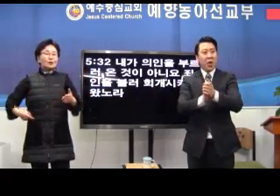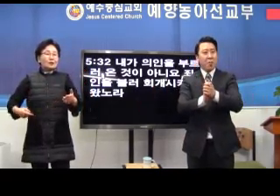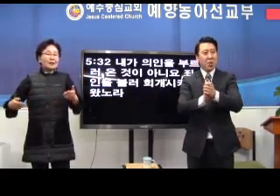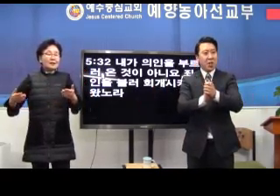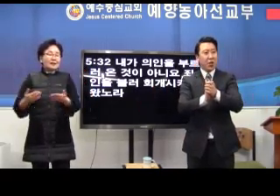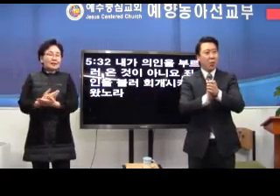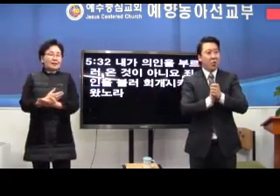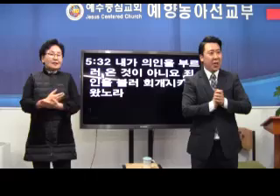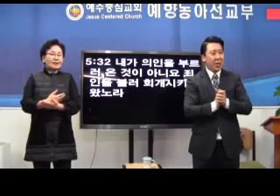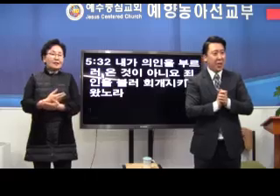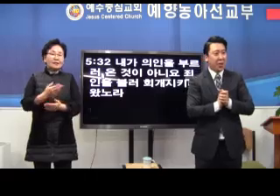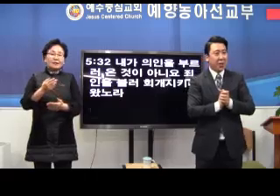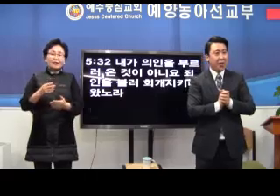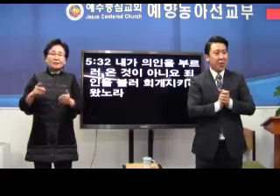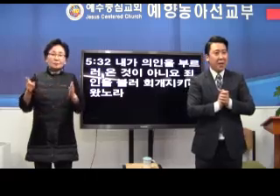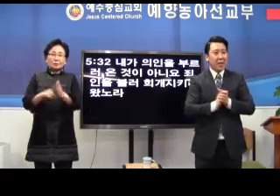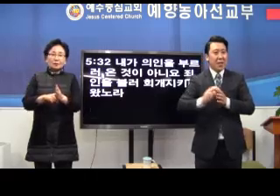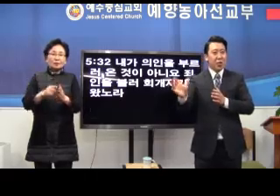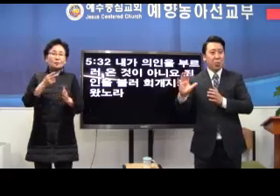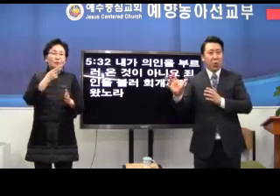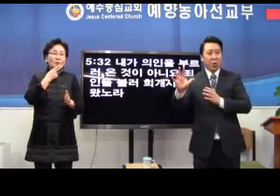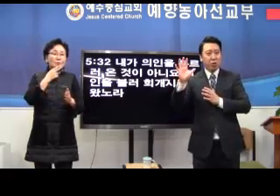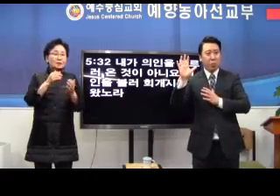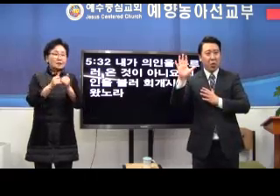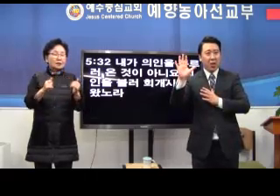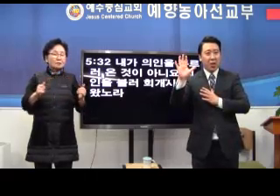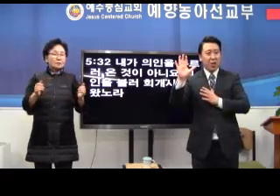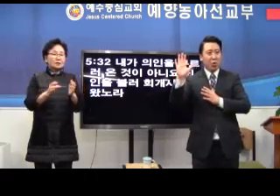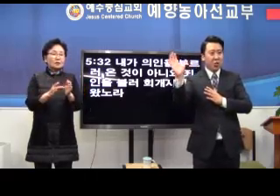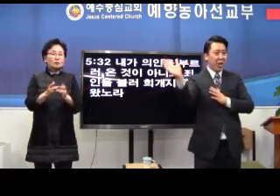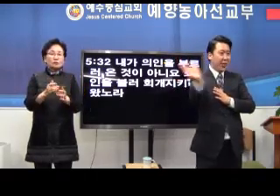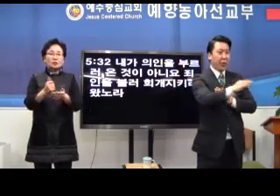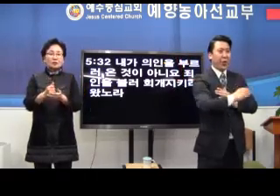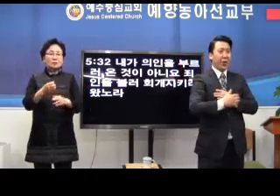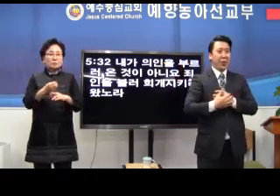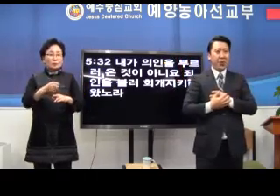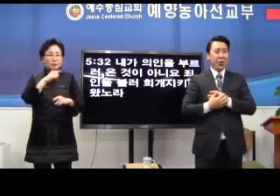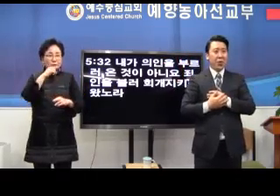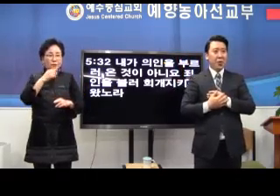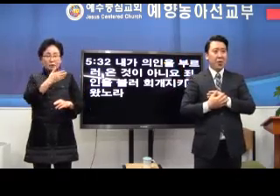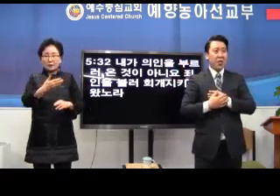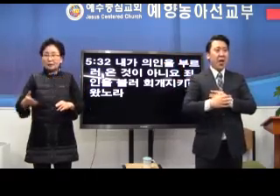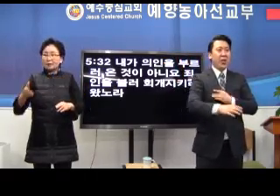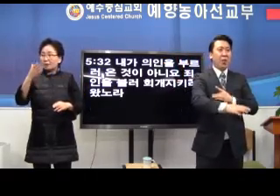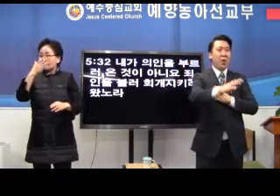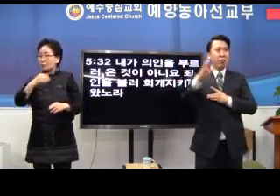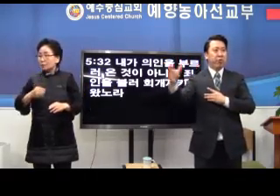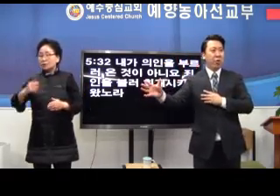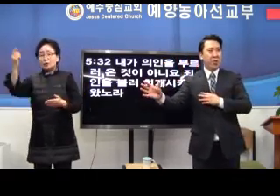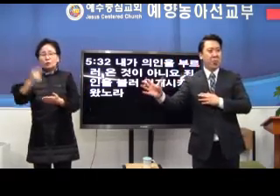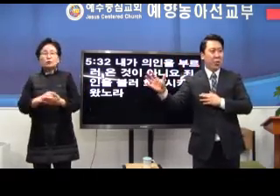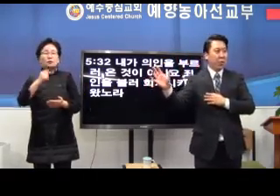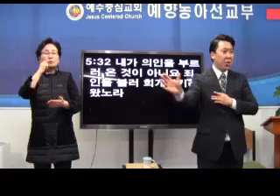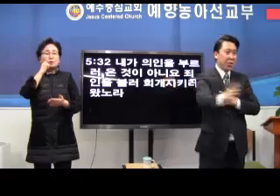회개함에 신앙이 없는 자에게는 예수 보혈의 축복이 이루어지지 않는 거예요. 재앙이 넘어가는 구원이 필요 없어지는